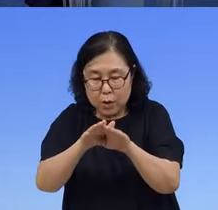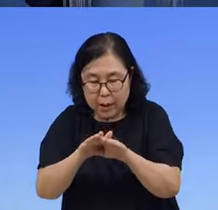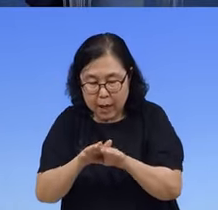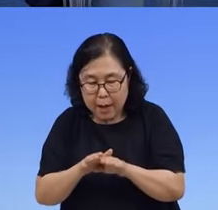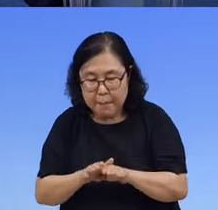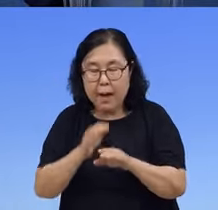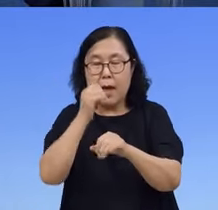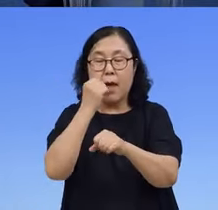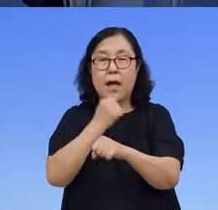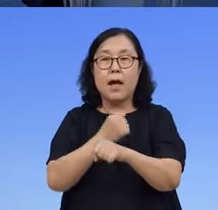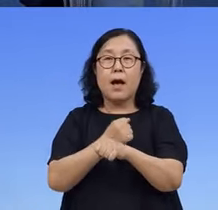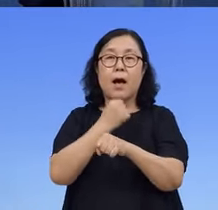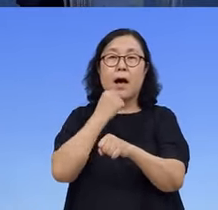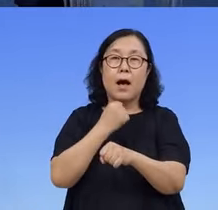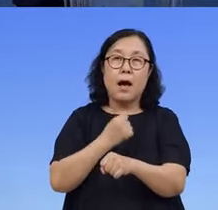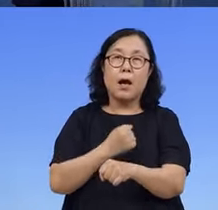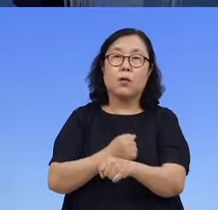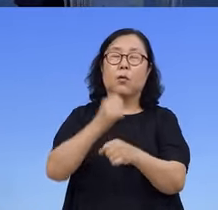예배하고